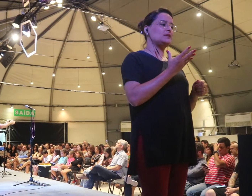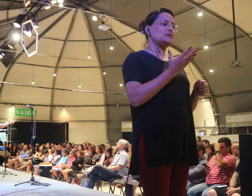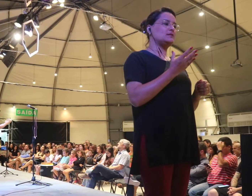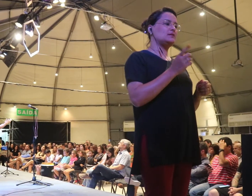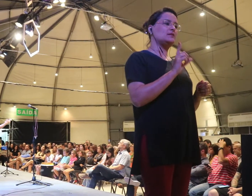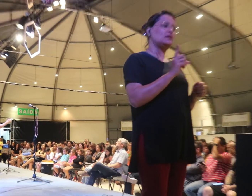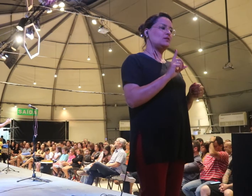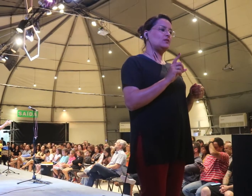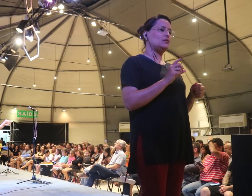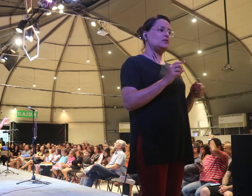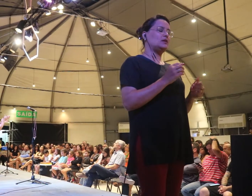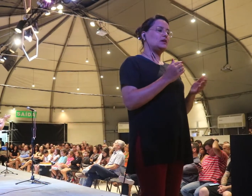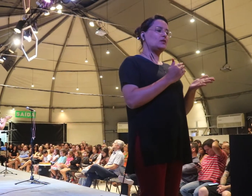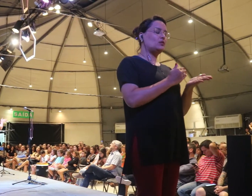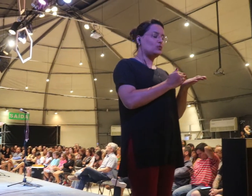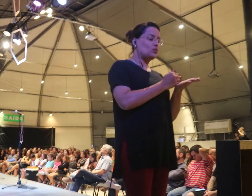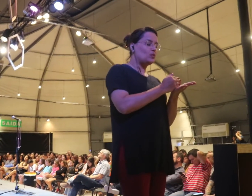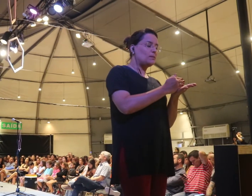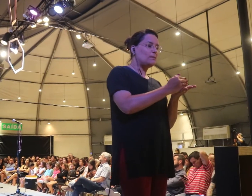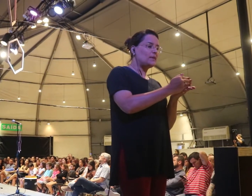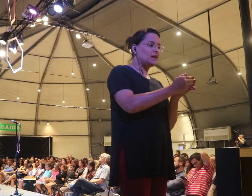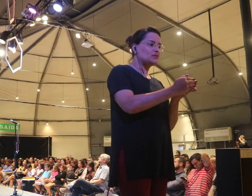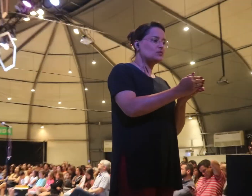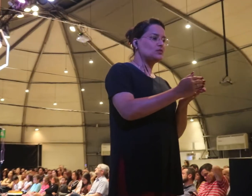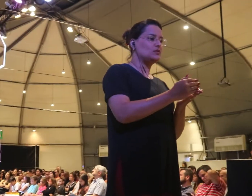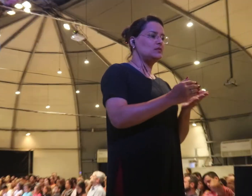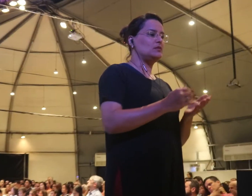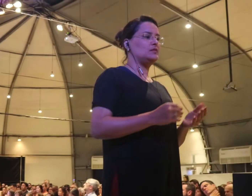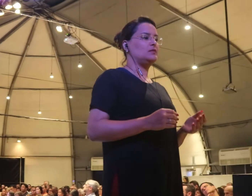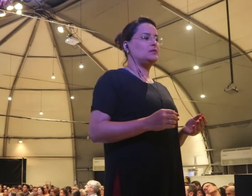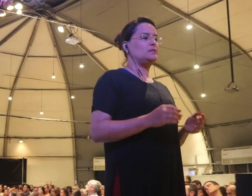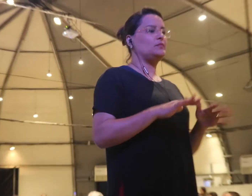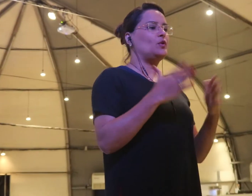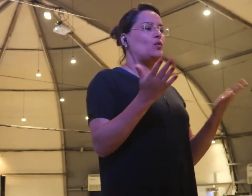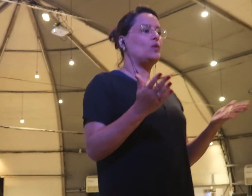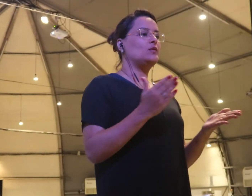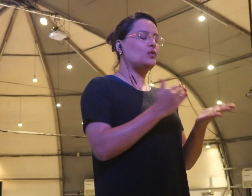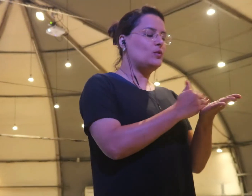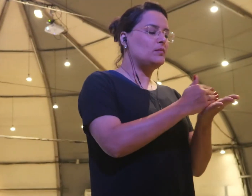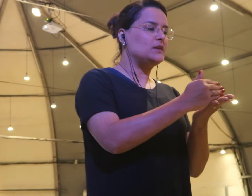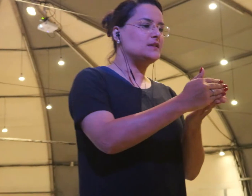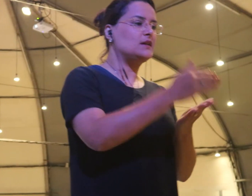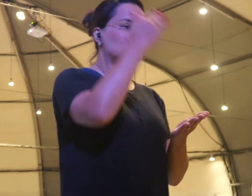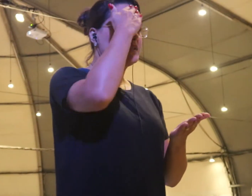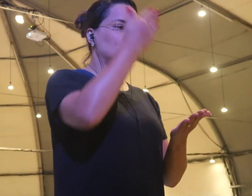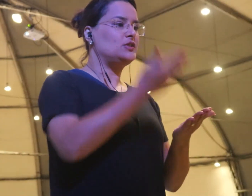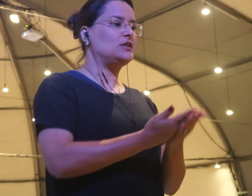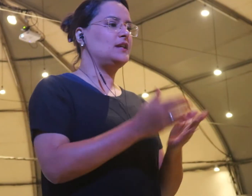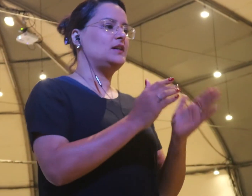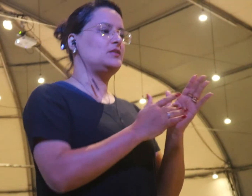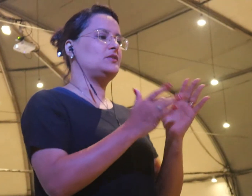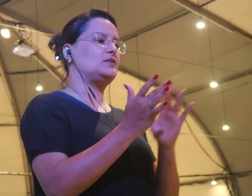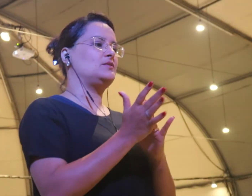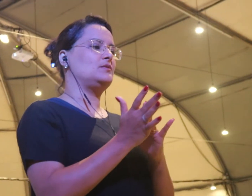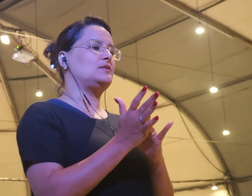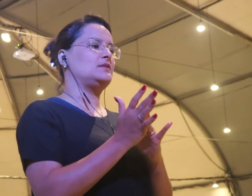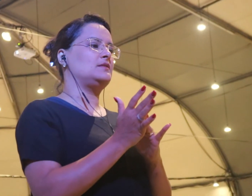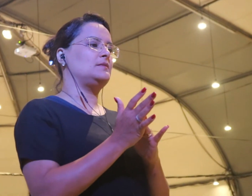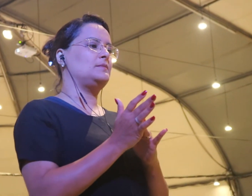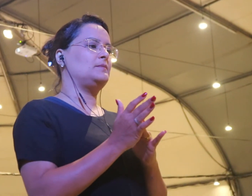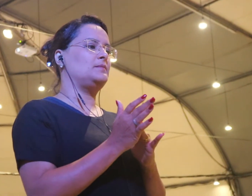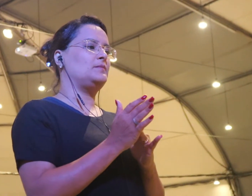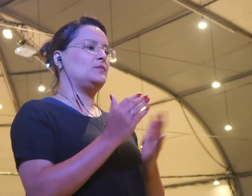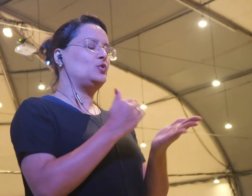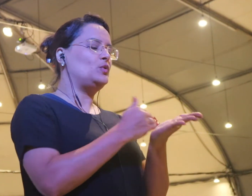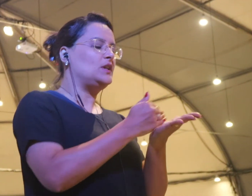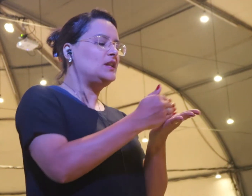ideia. Deus torna a gente justo no momento que a gente passa a crer em Jesus. Não é pelas nossas obras, porque nem poderia ser, senão ele não justificaria a gente no